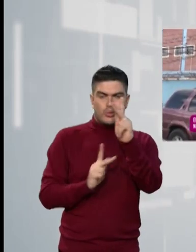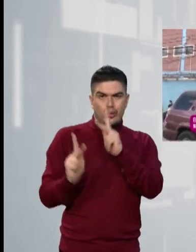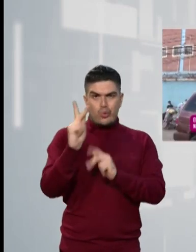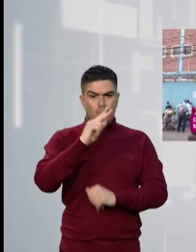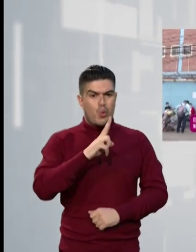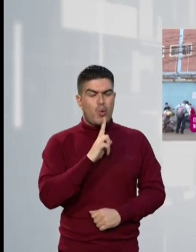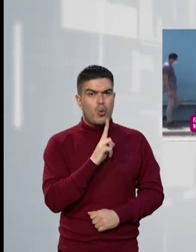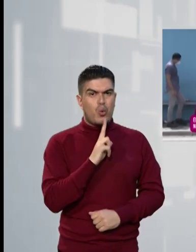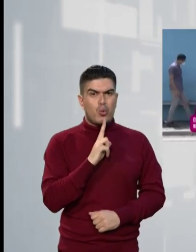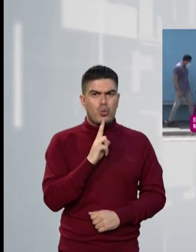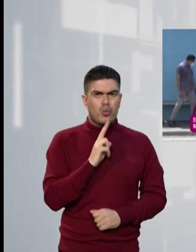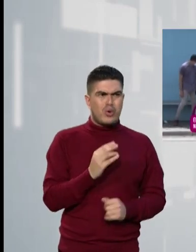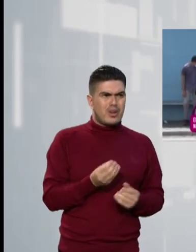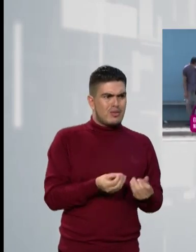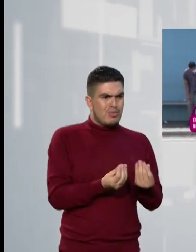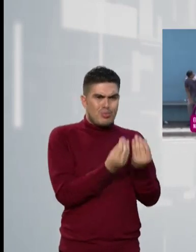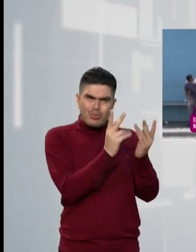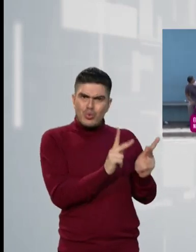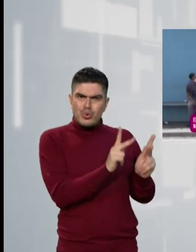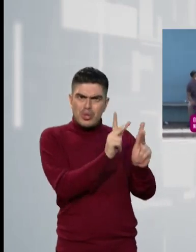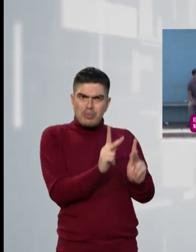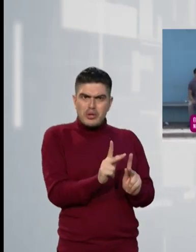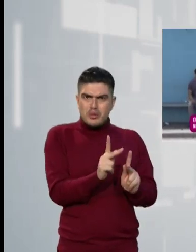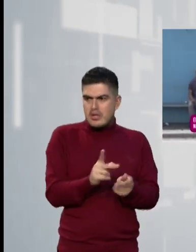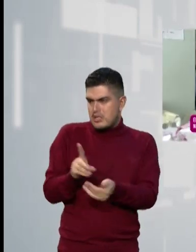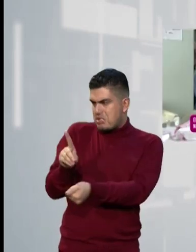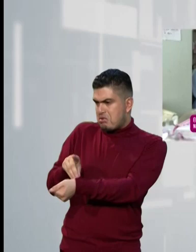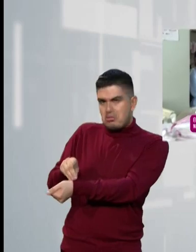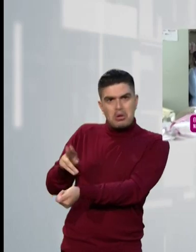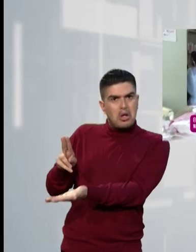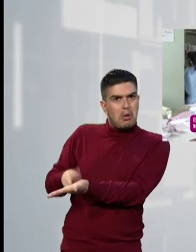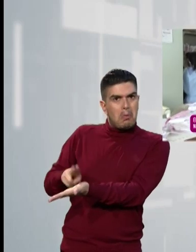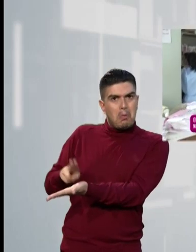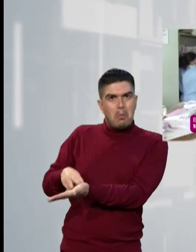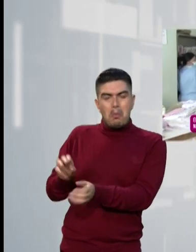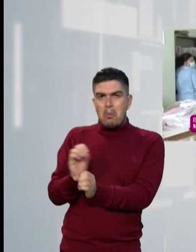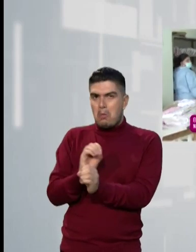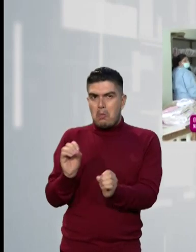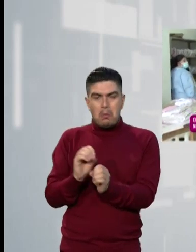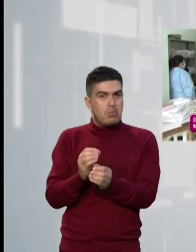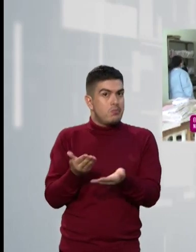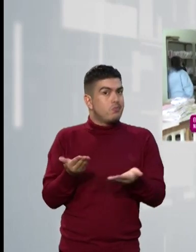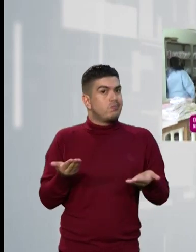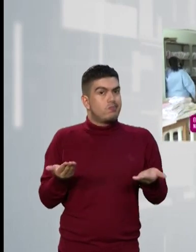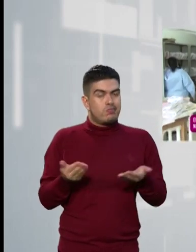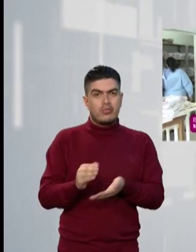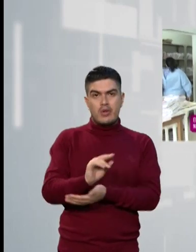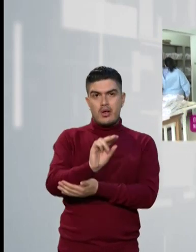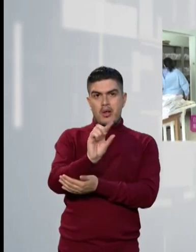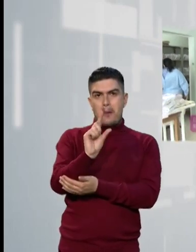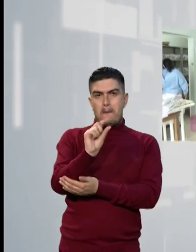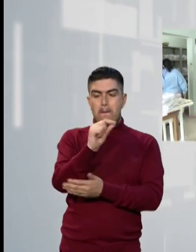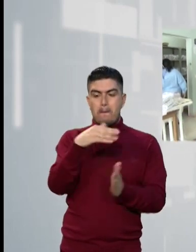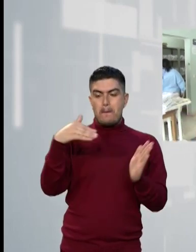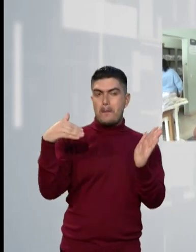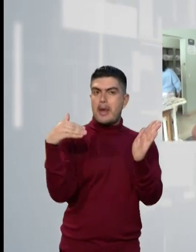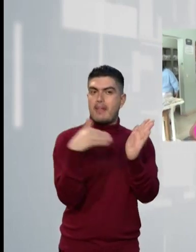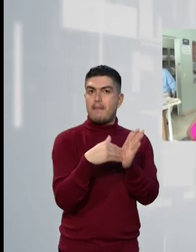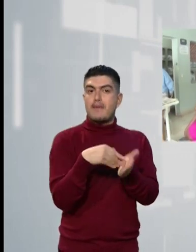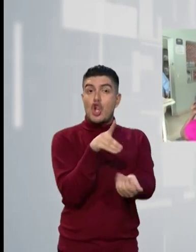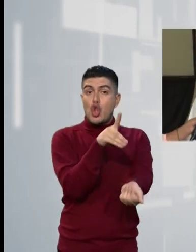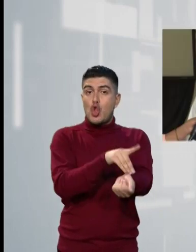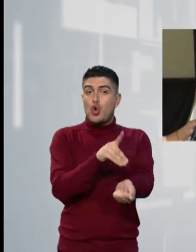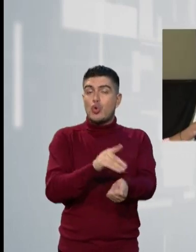con tanta población no se esté contratando personal al médico ya que solo se cuenta con 20,000 galenos a nivel